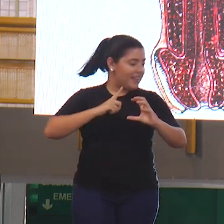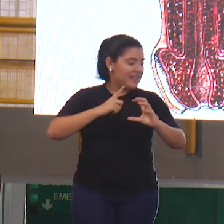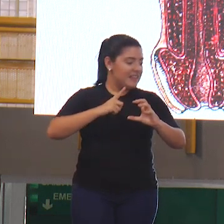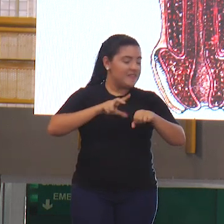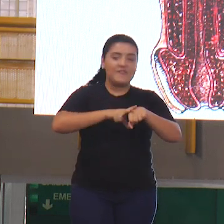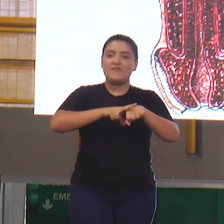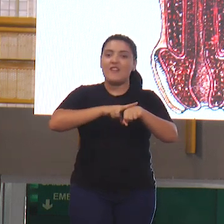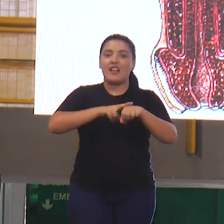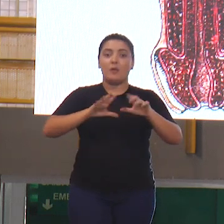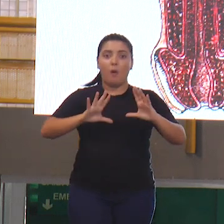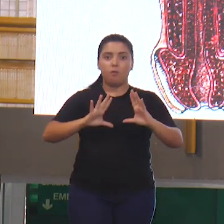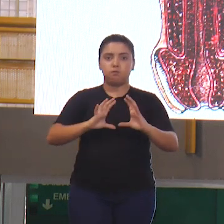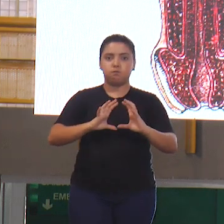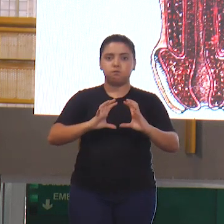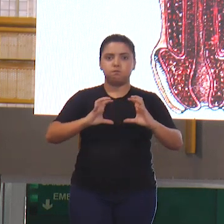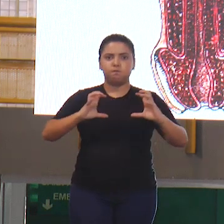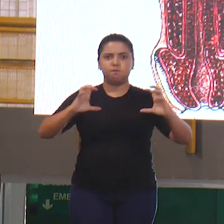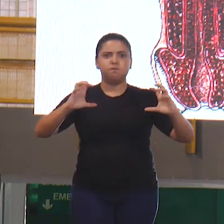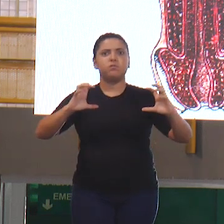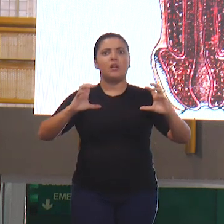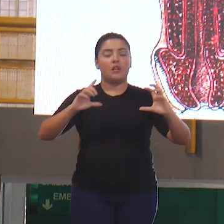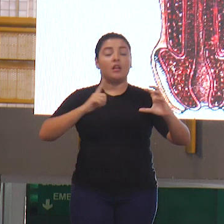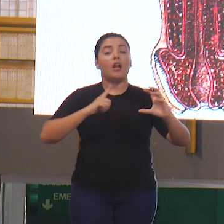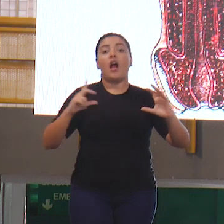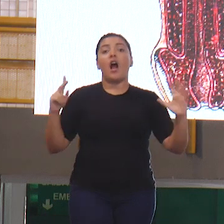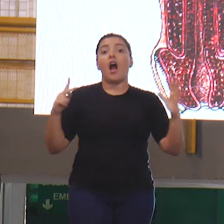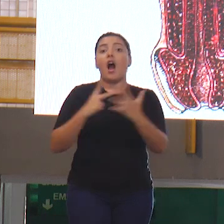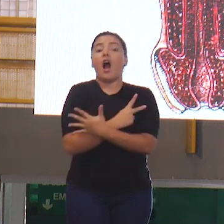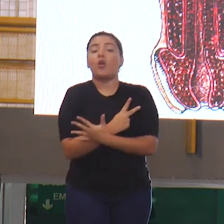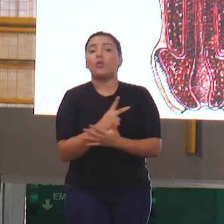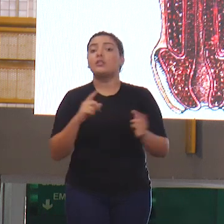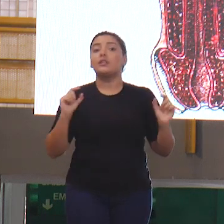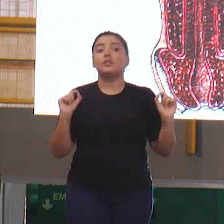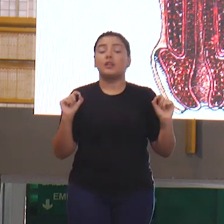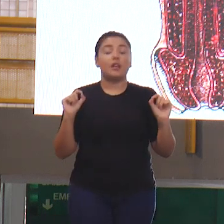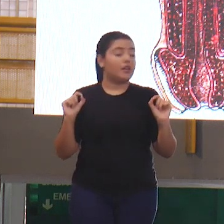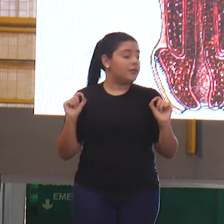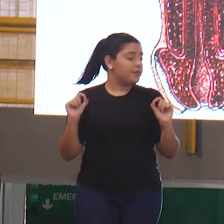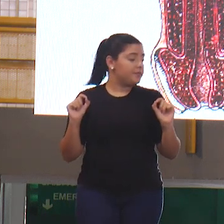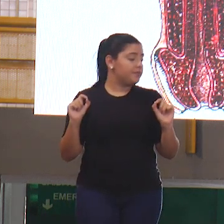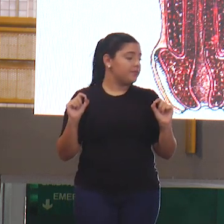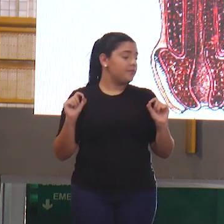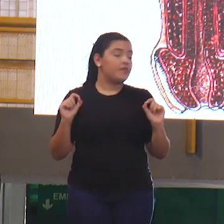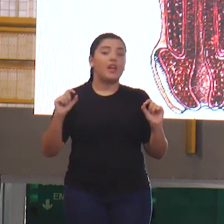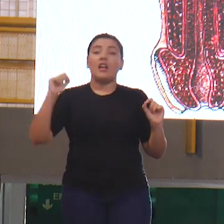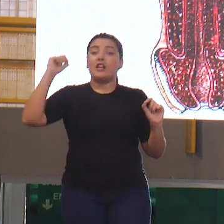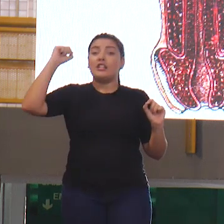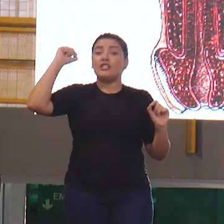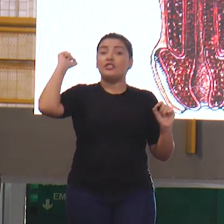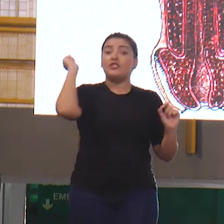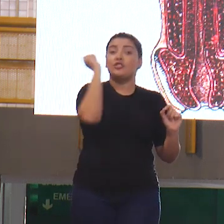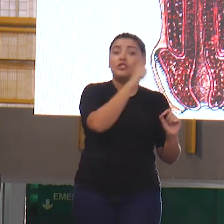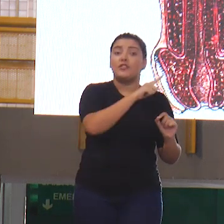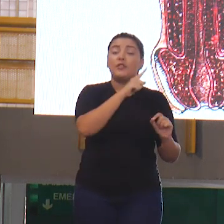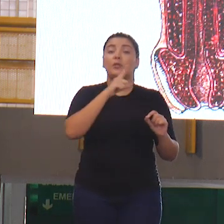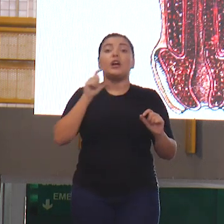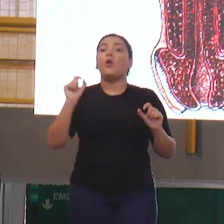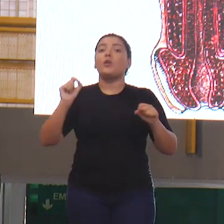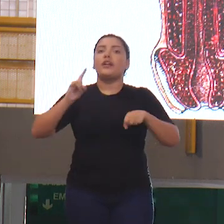dos sinais e sintomas mais notórios da hiperplasia prostática é a dificuldade em